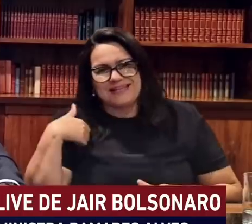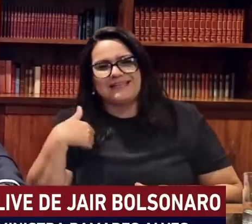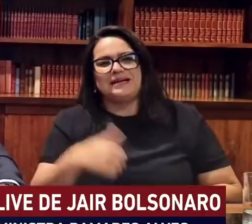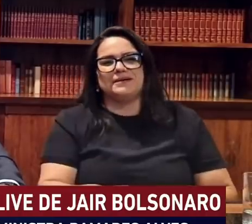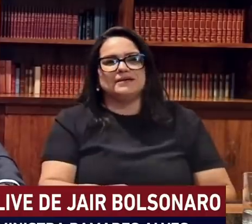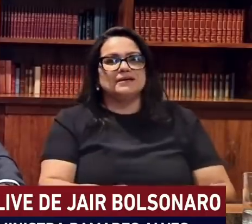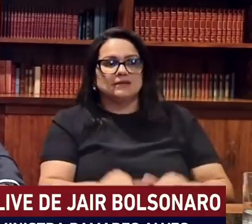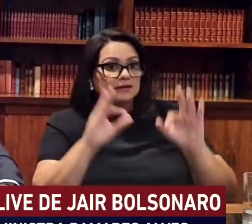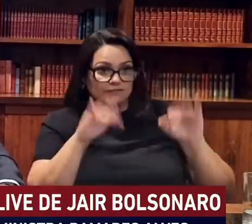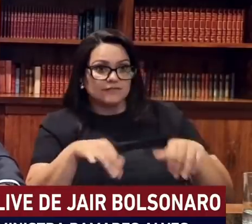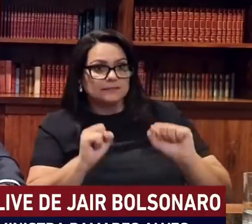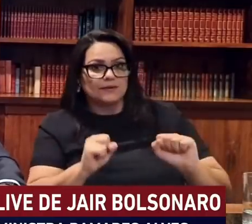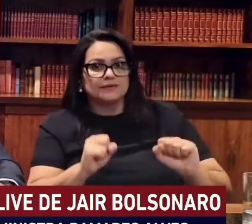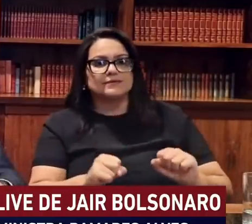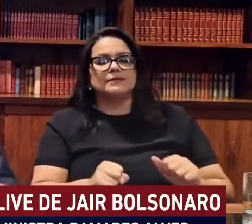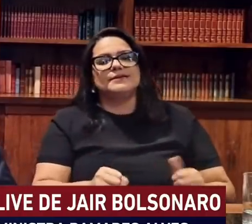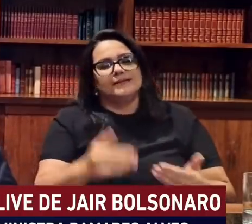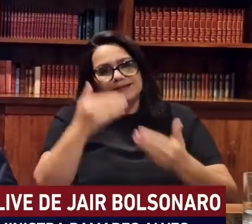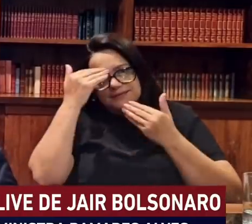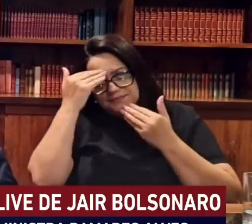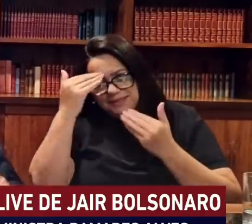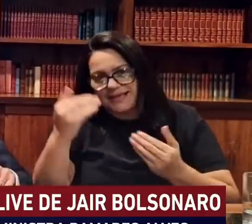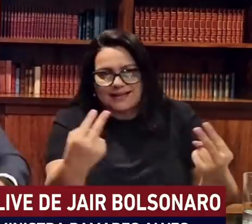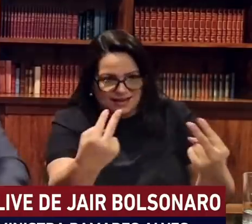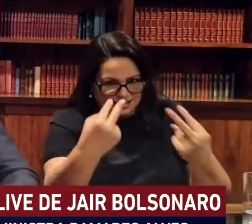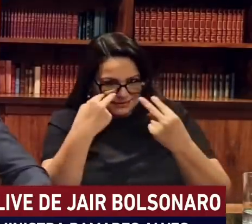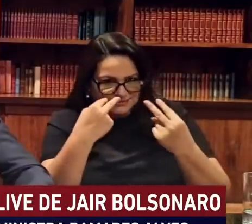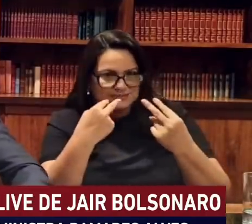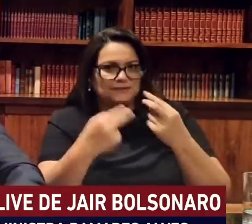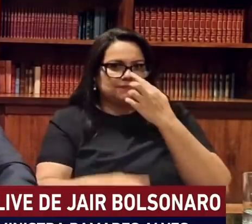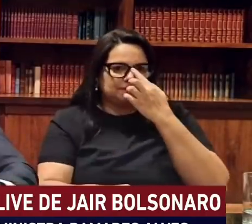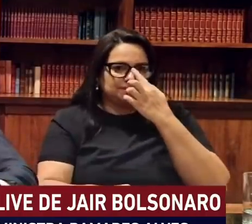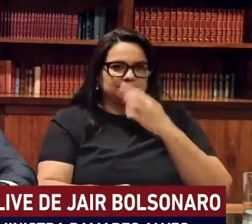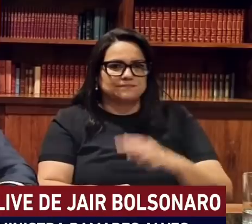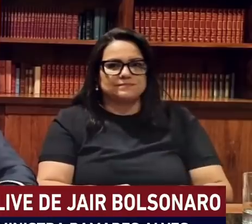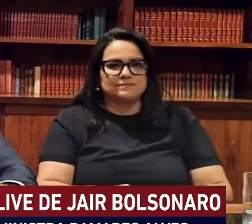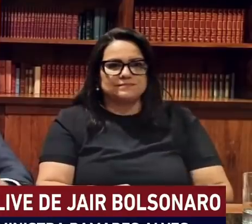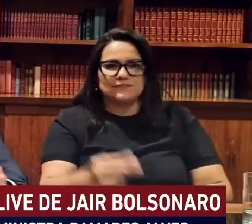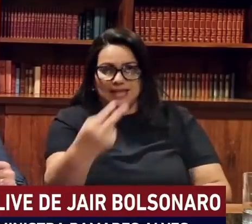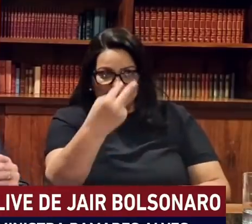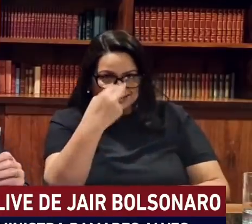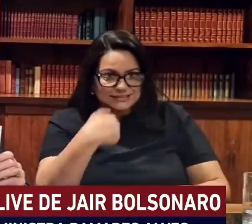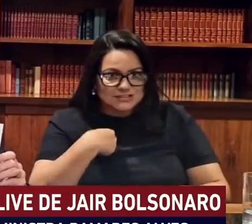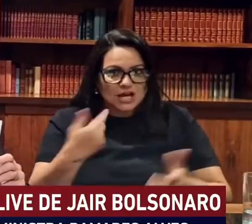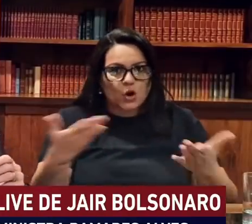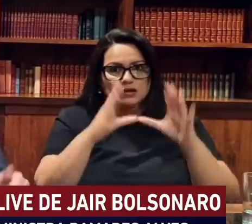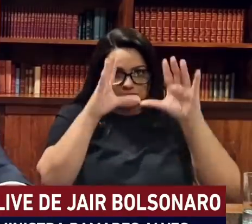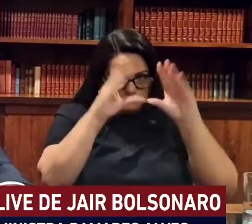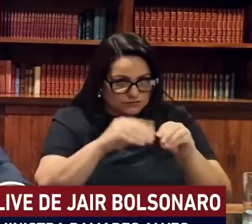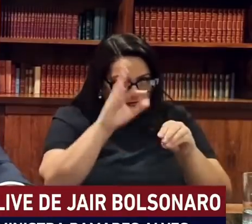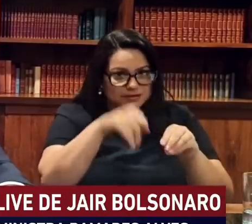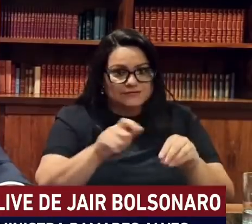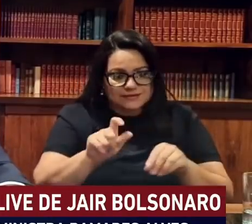Podemos acabar? Pessoal, muito obrigado pela audiência. Quem está nos assistindo aqui, toca aí